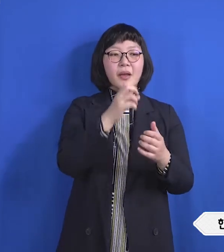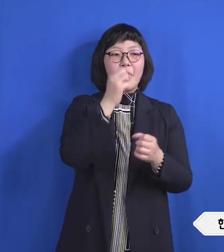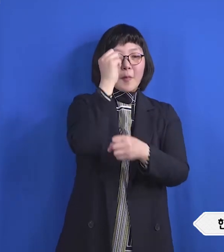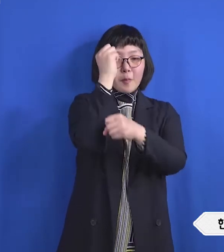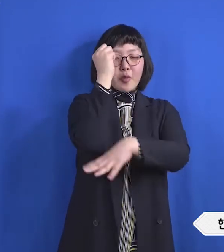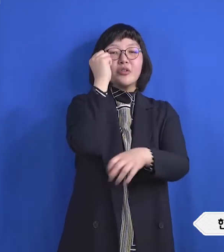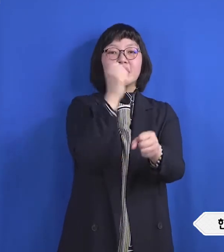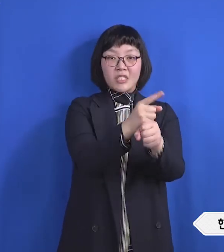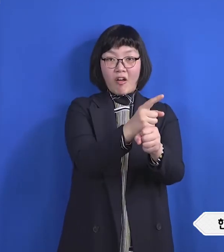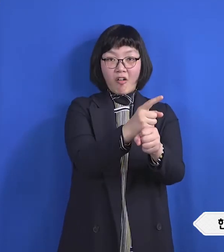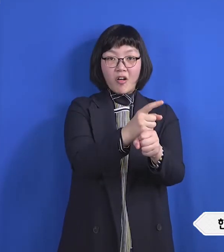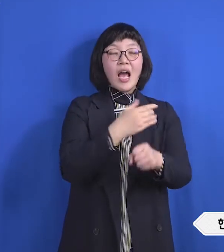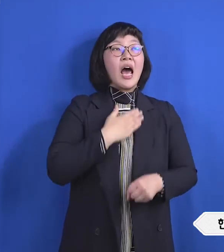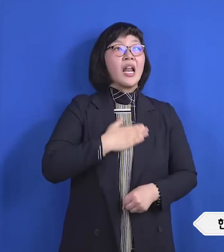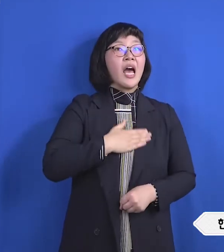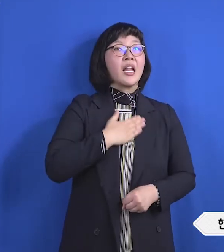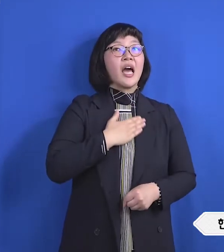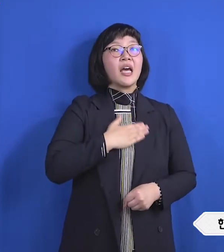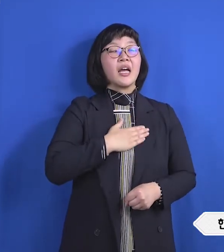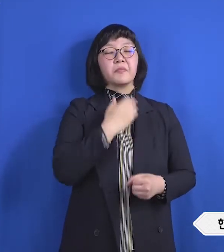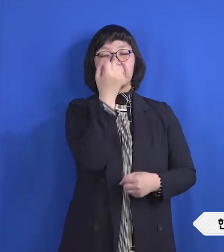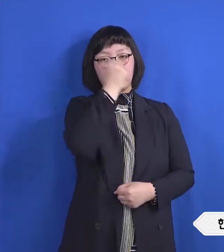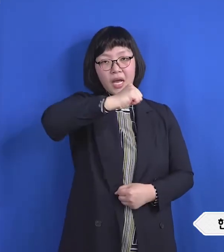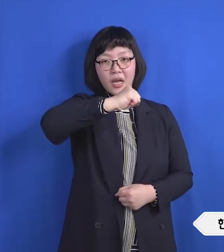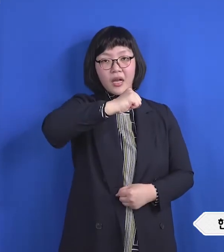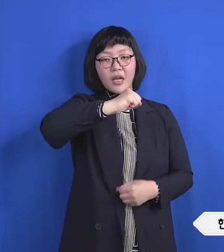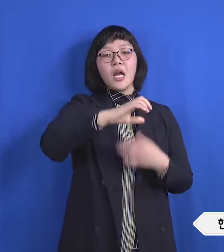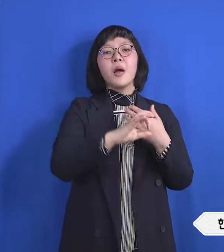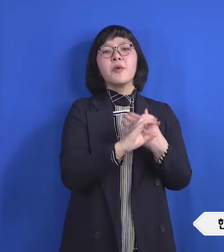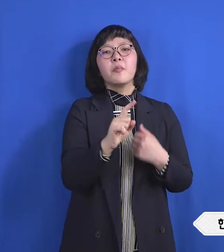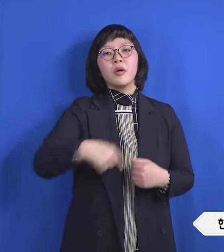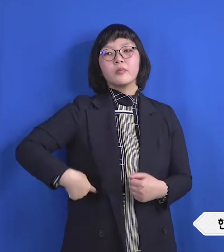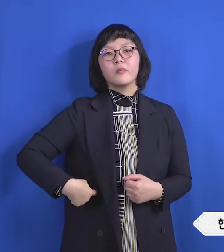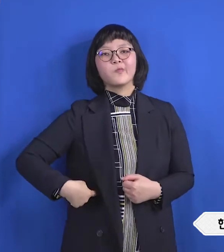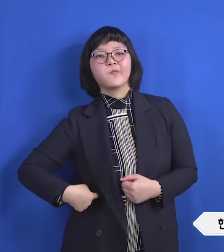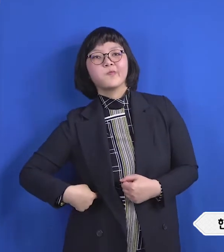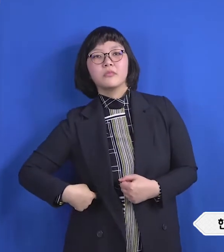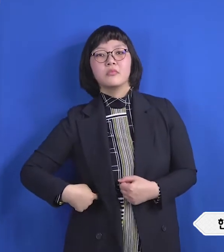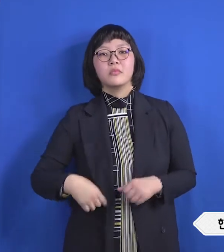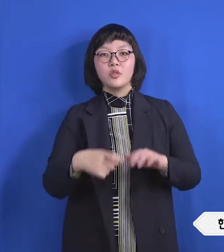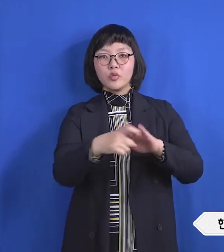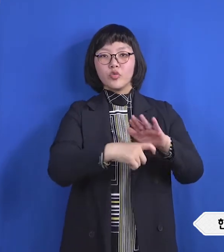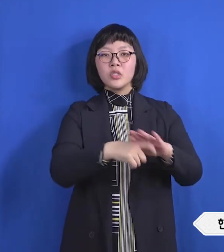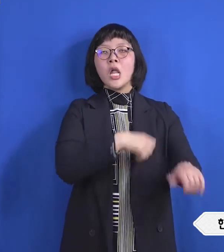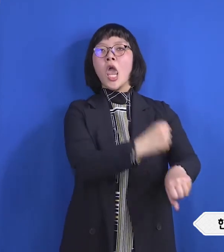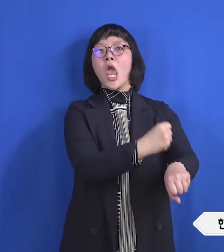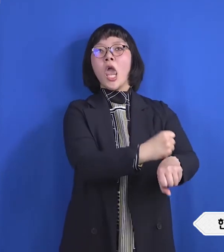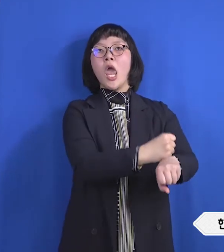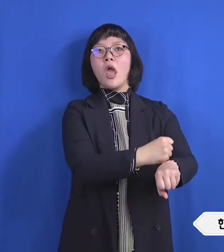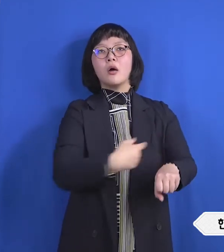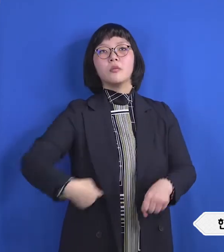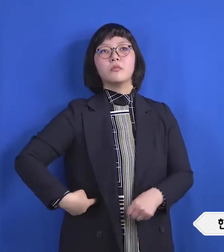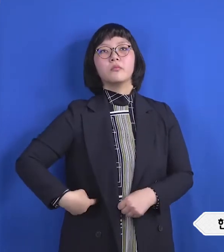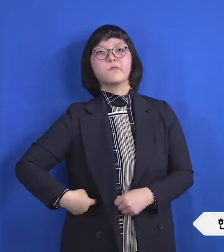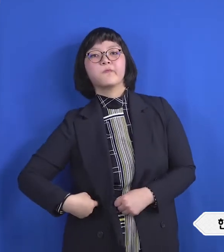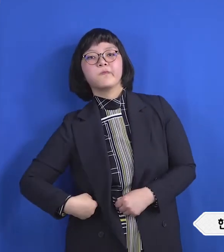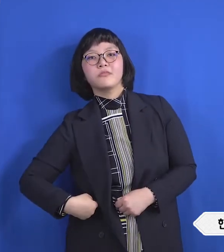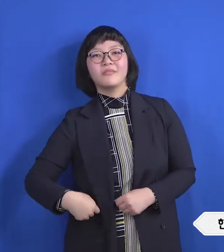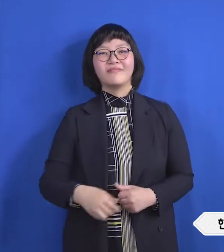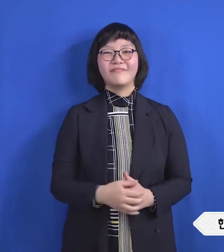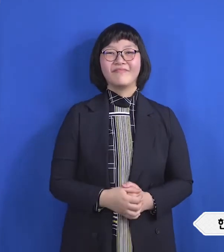어기면 양심이 고발을 합니다. 그 남의 것을 훔치다니 어떻게 그렇게 나쁜 짓을